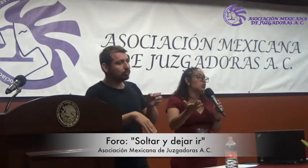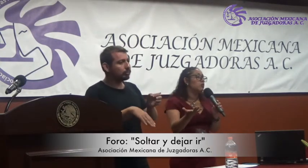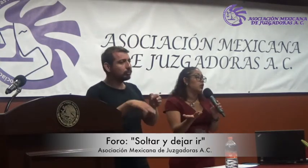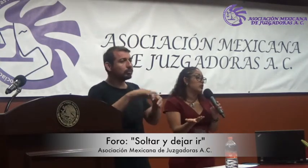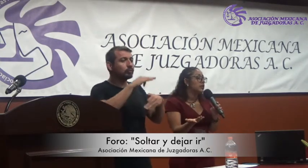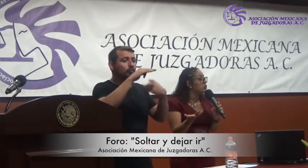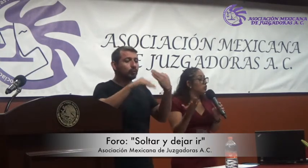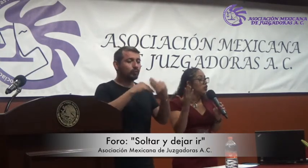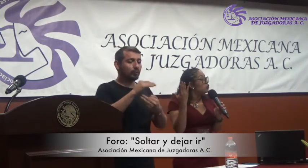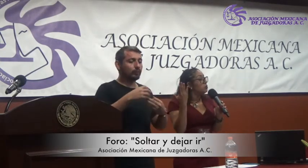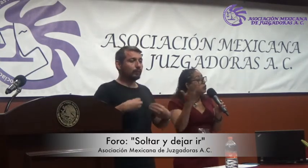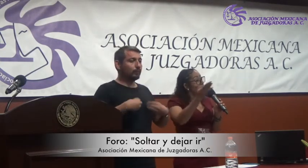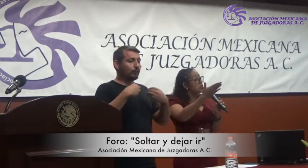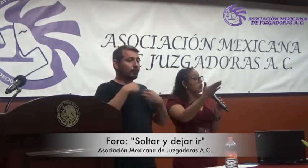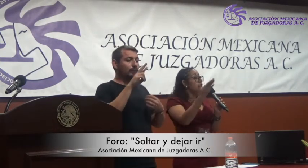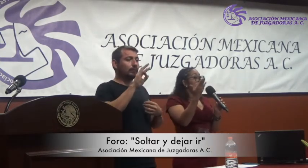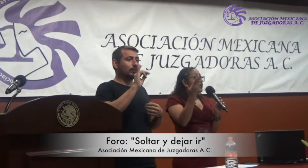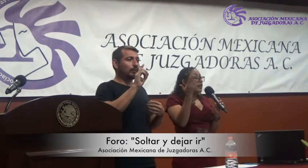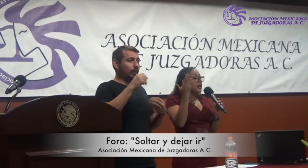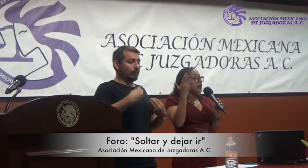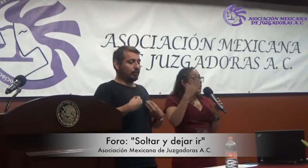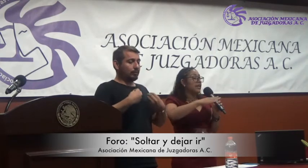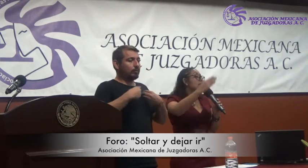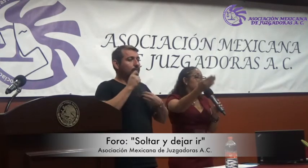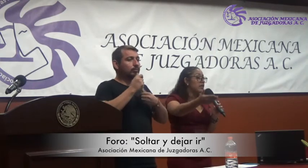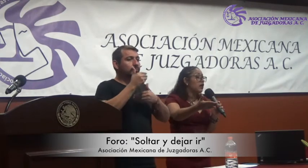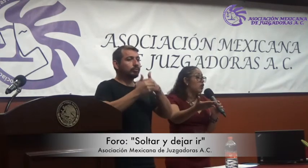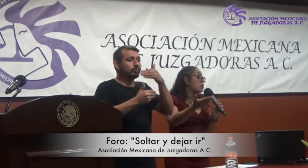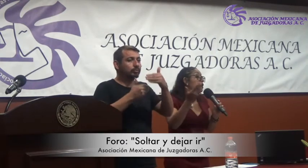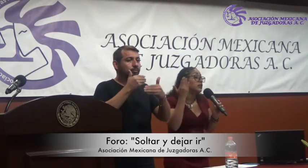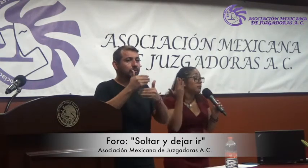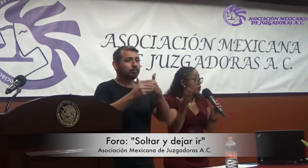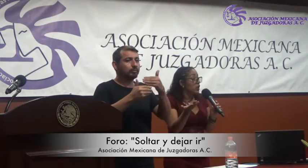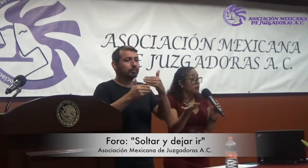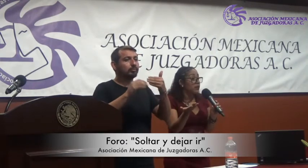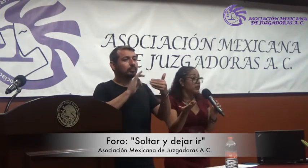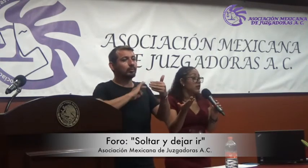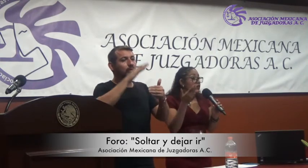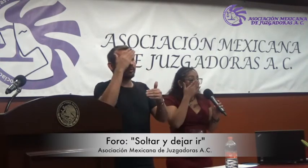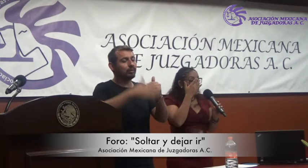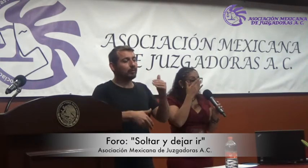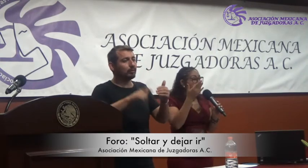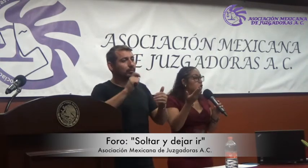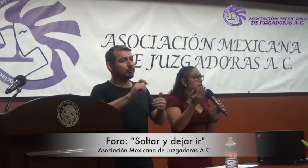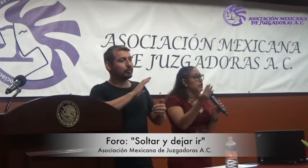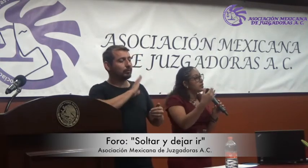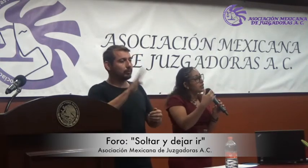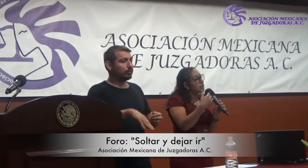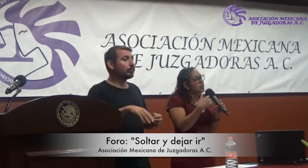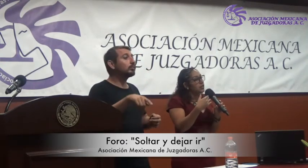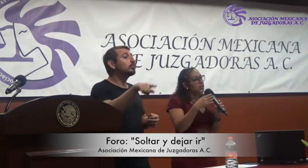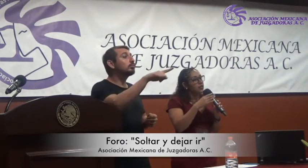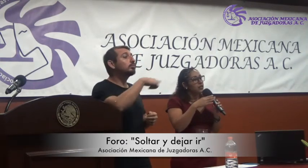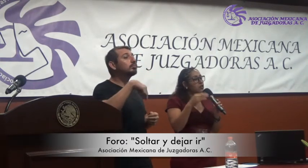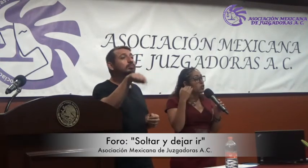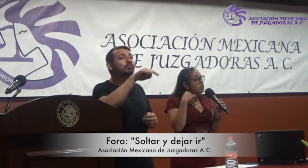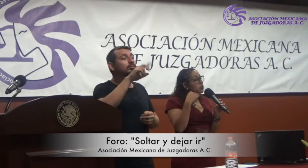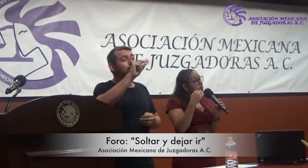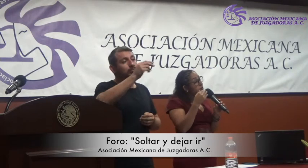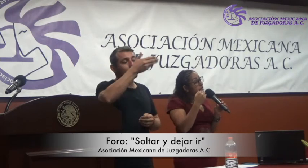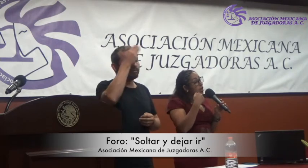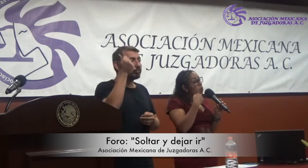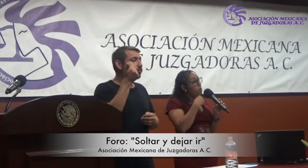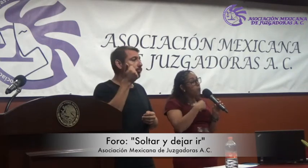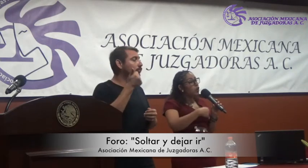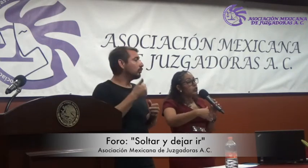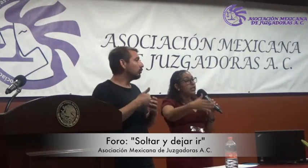vida es un proceso que termina con la muerte, pero también... No sabemos si todo esto